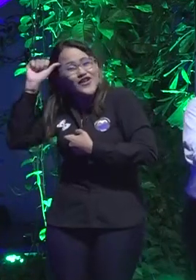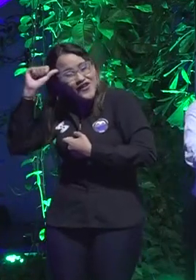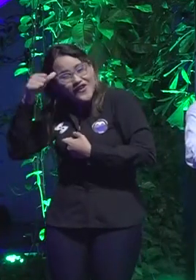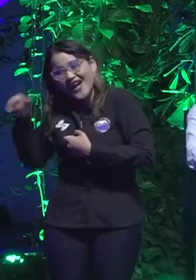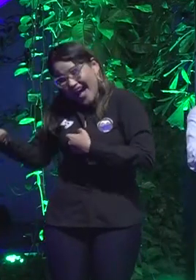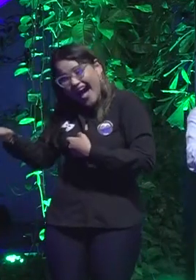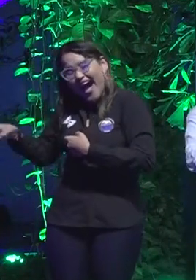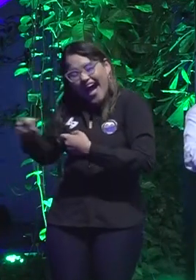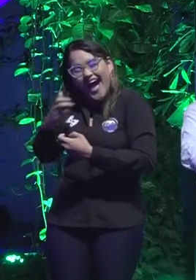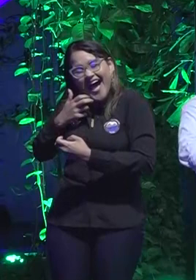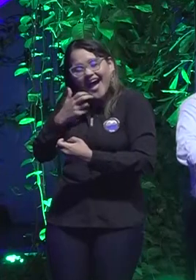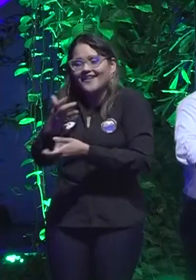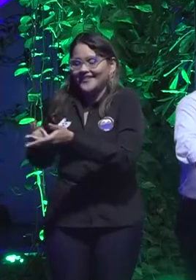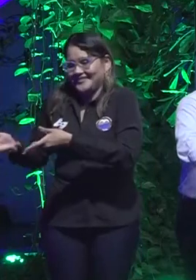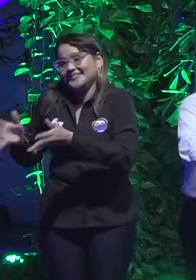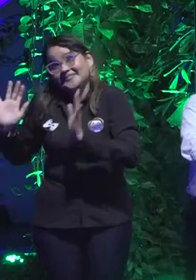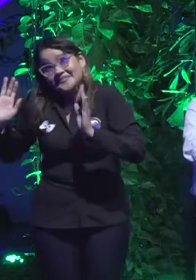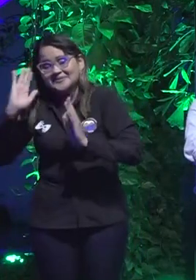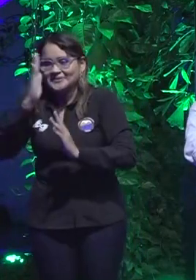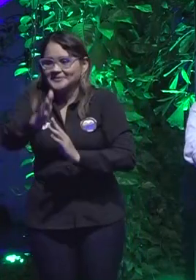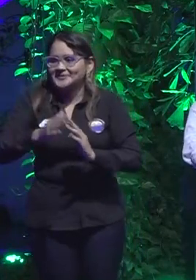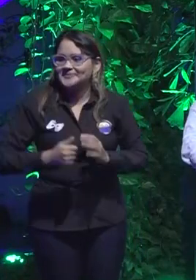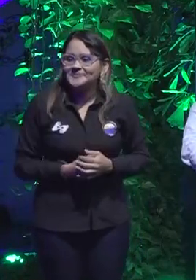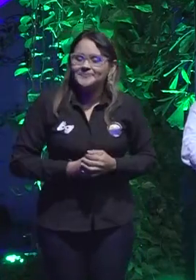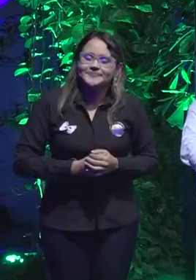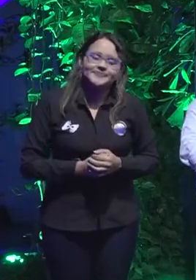los días. Sigamos.